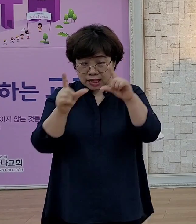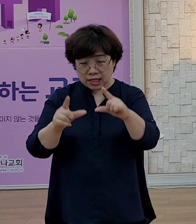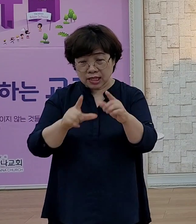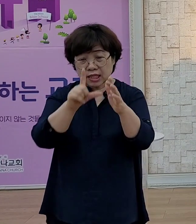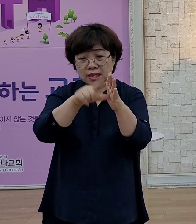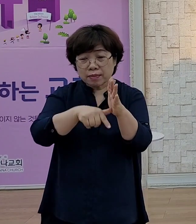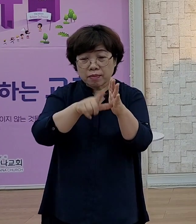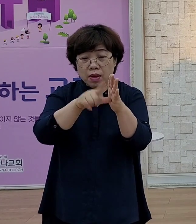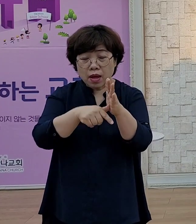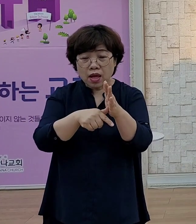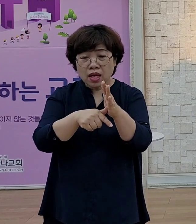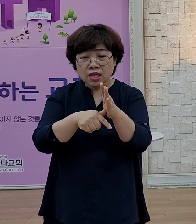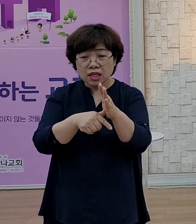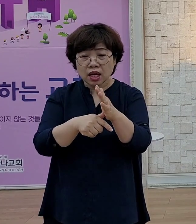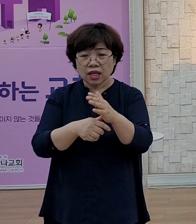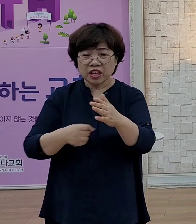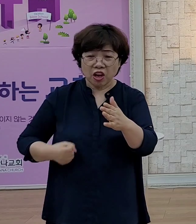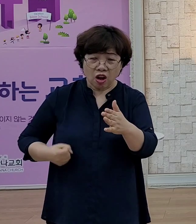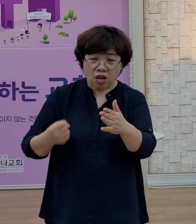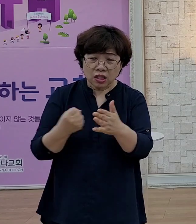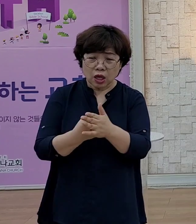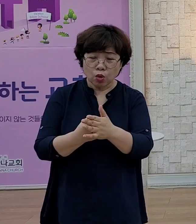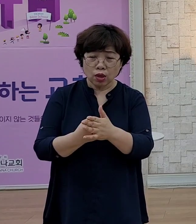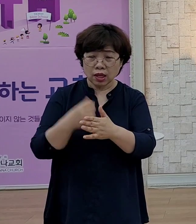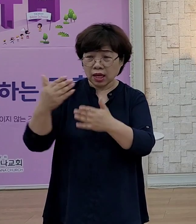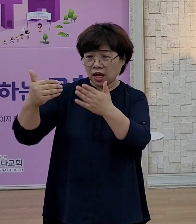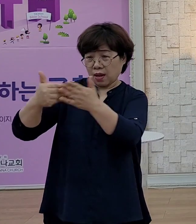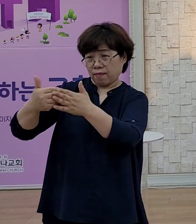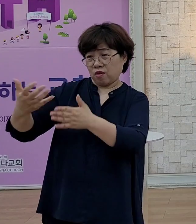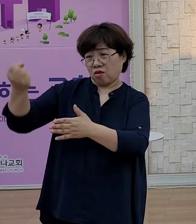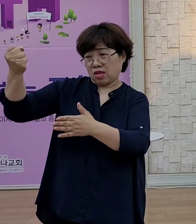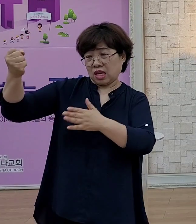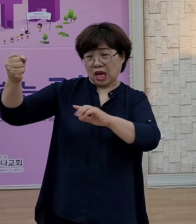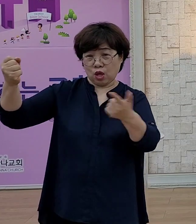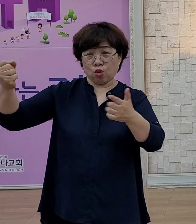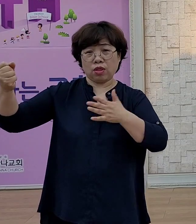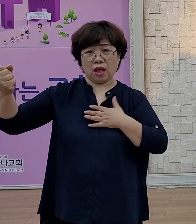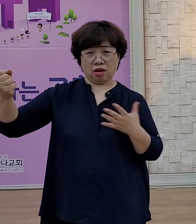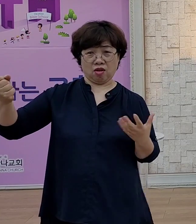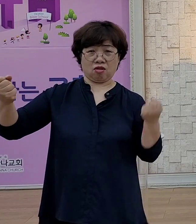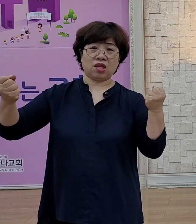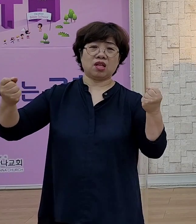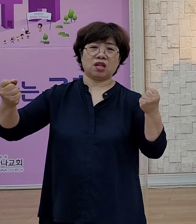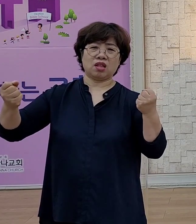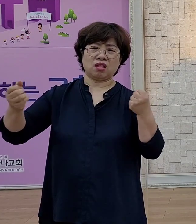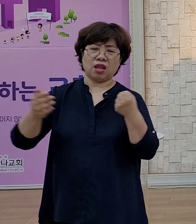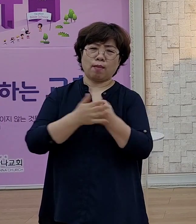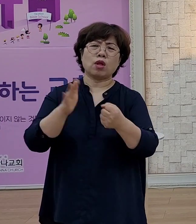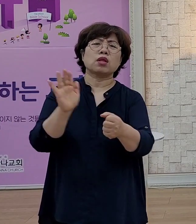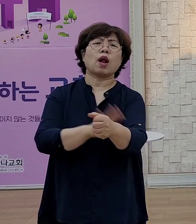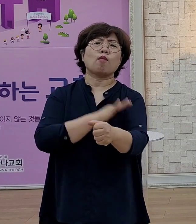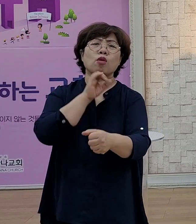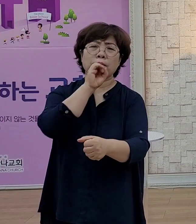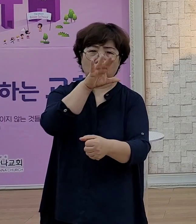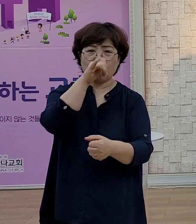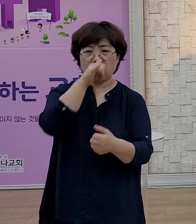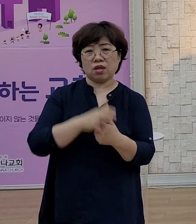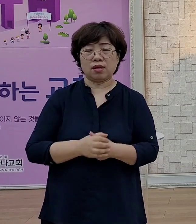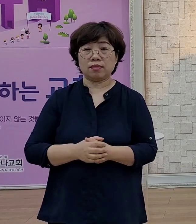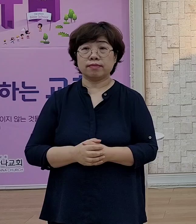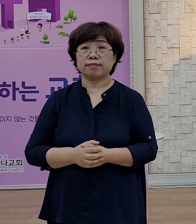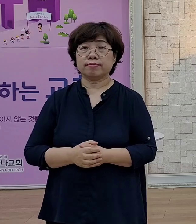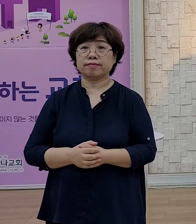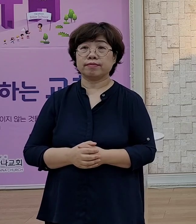결정권자다라고 하는 이 삶의 태도. 여기에 이 한 구절을 통해서 이